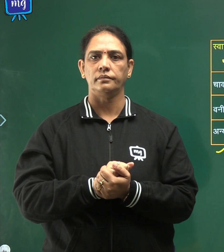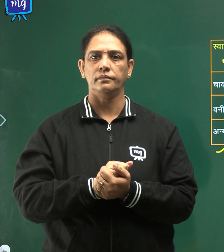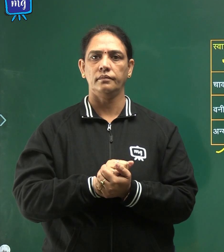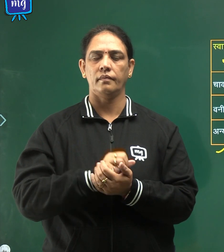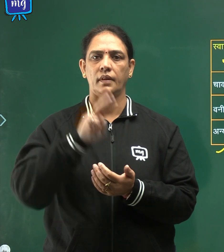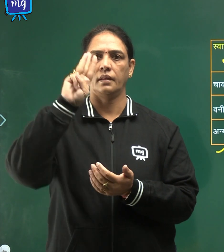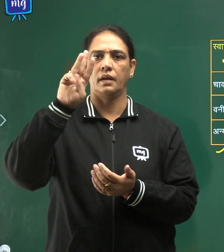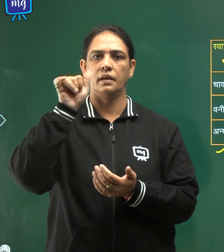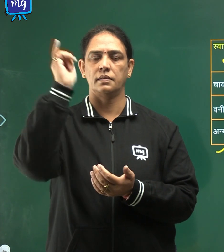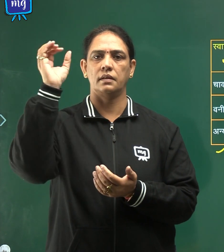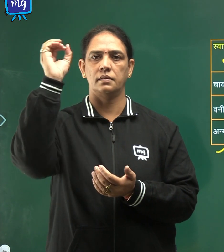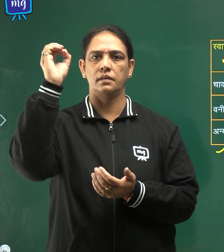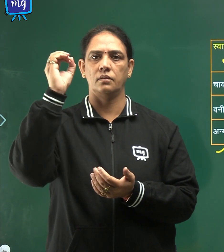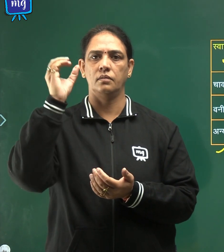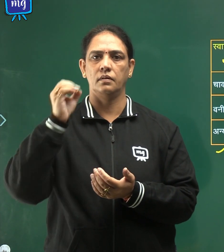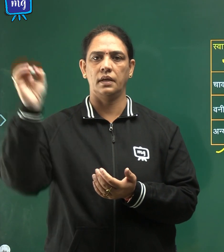360 डिग्री